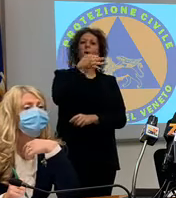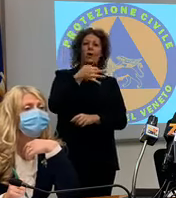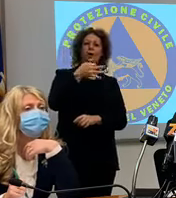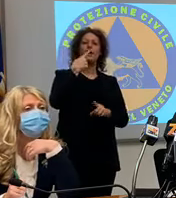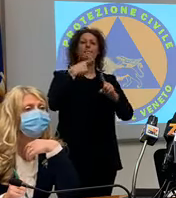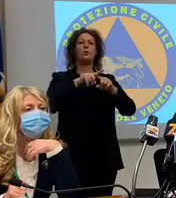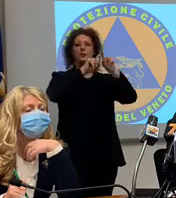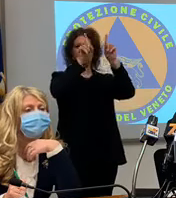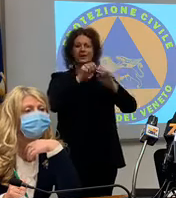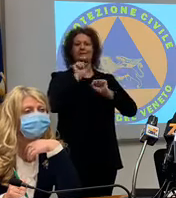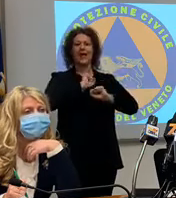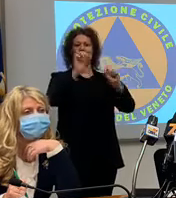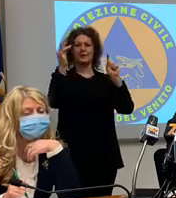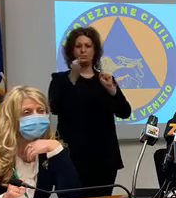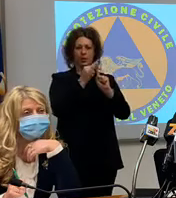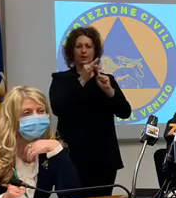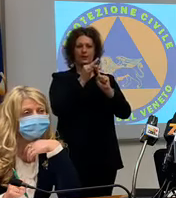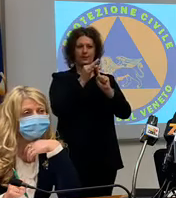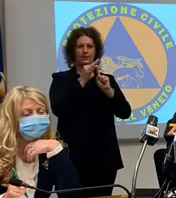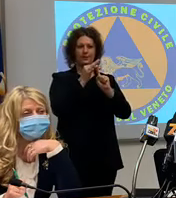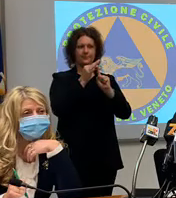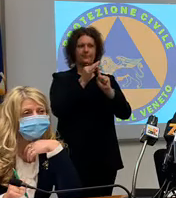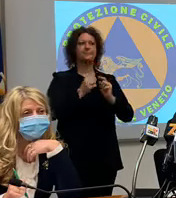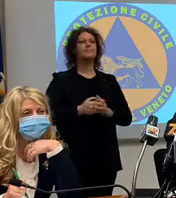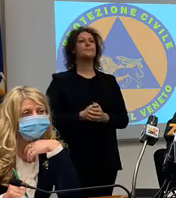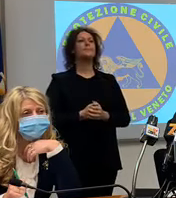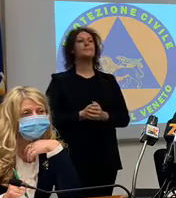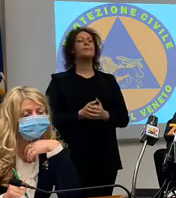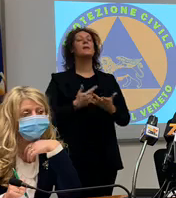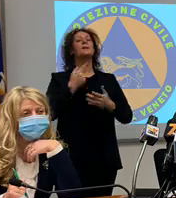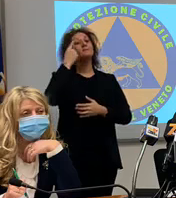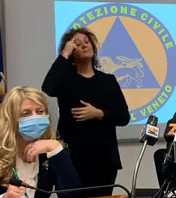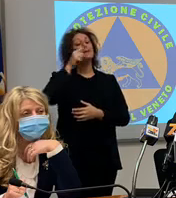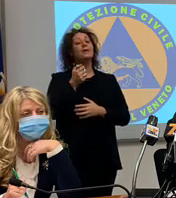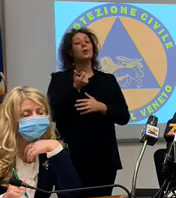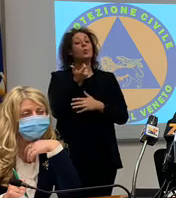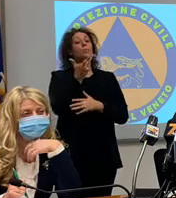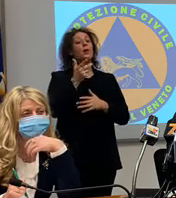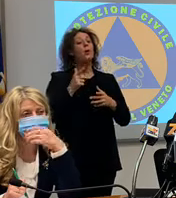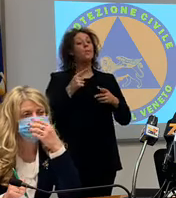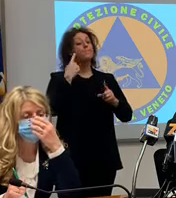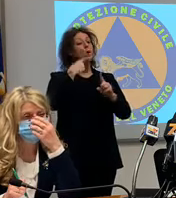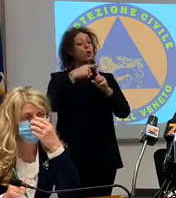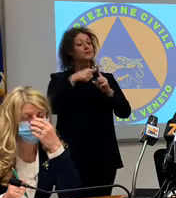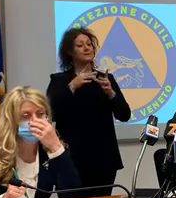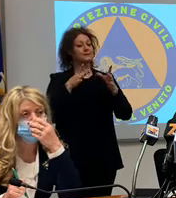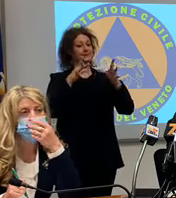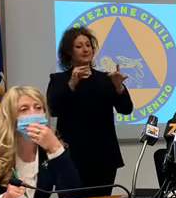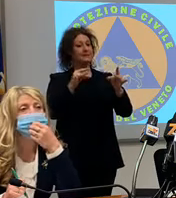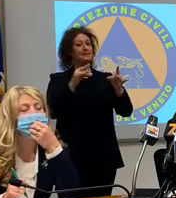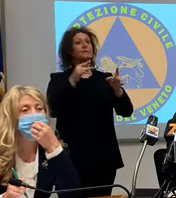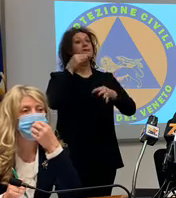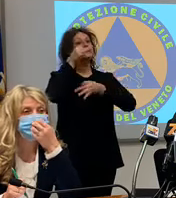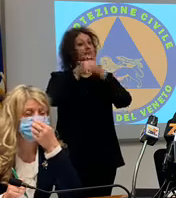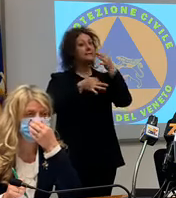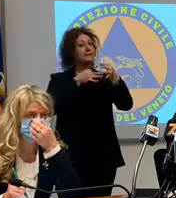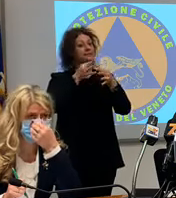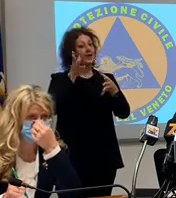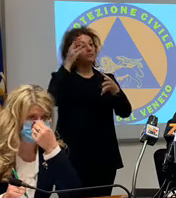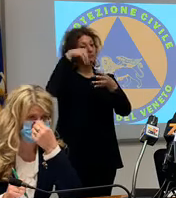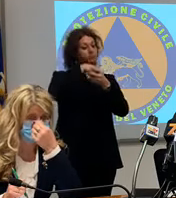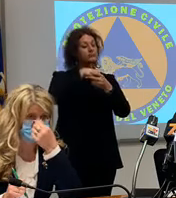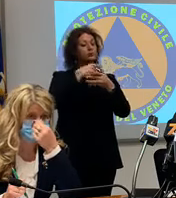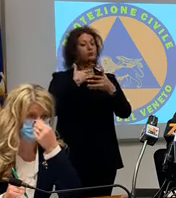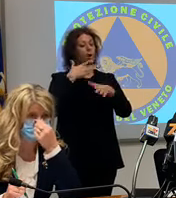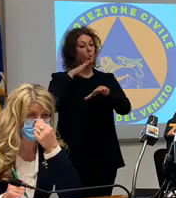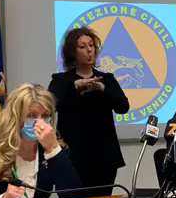a numeratore il dato relativo ai positivi comprende i positivi trovati con entrambe le metodiche perché sappiamo che ci